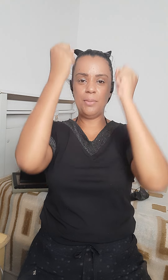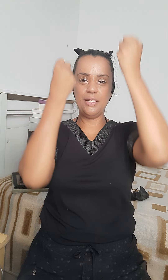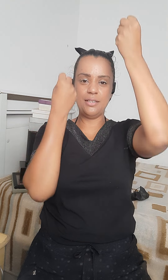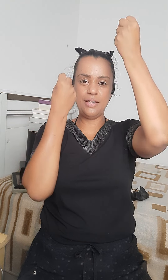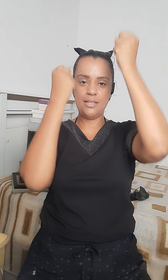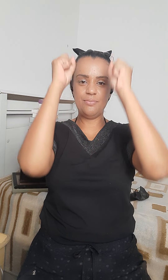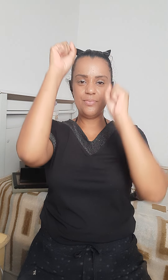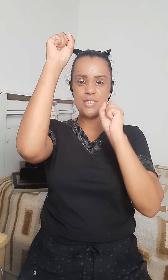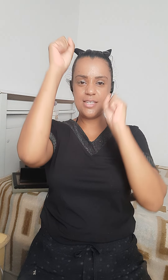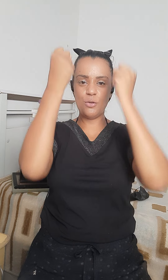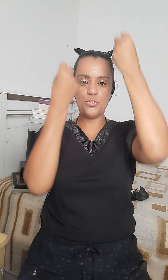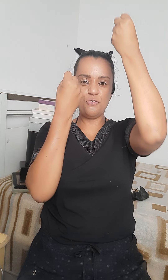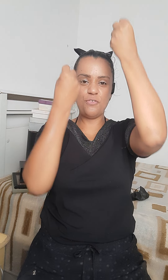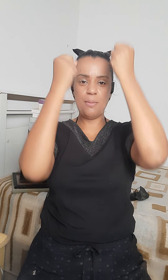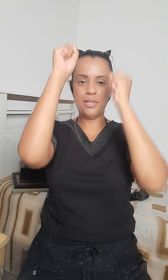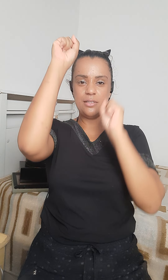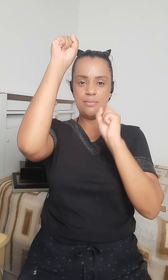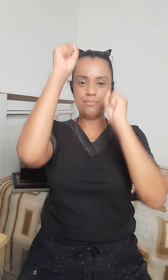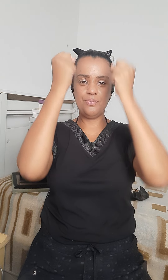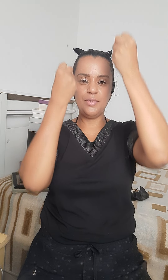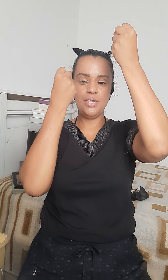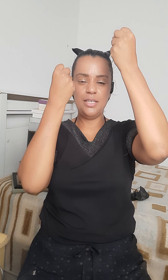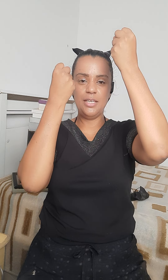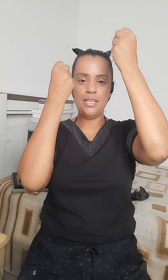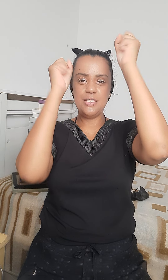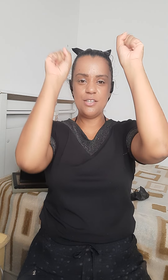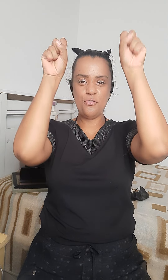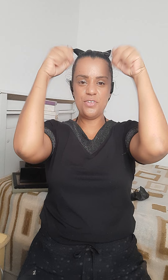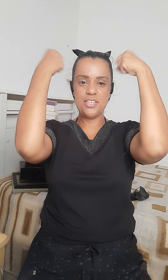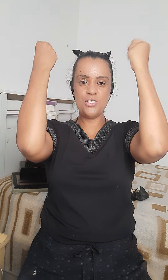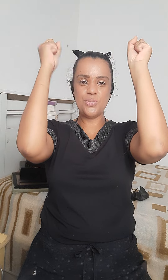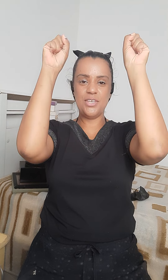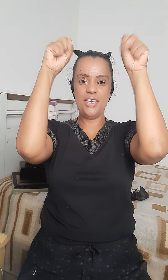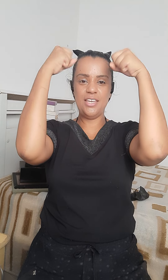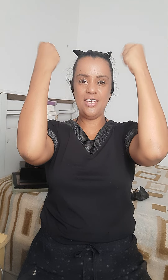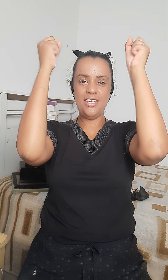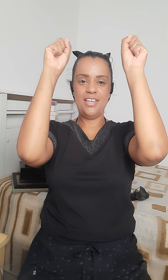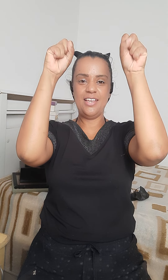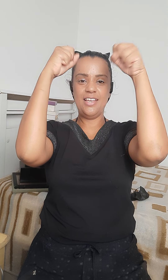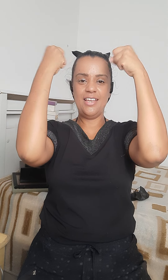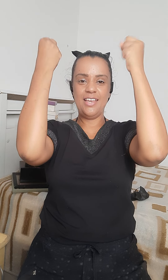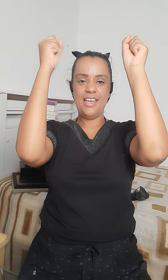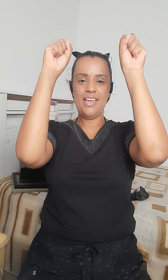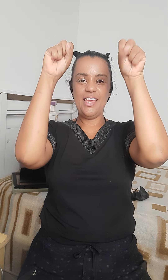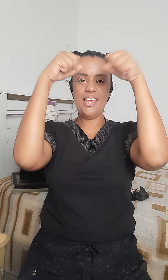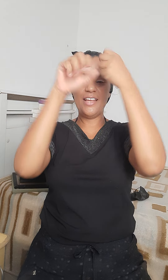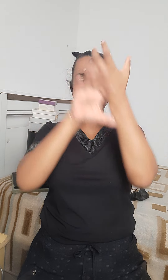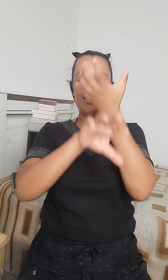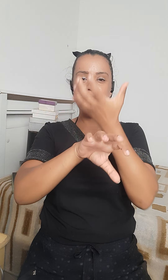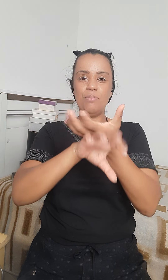fábrica, tá? Sinal de fábrica. Se eu fizer isso aqui, é a